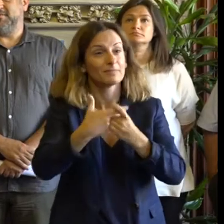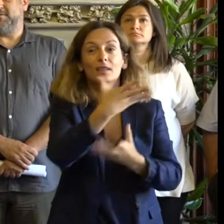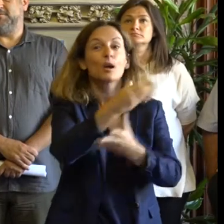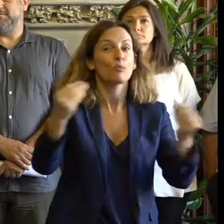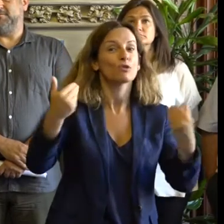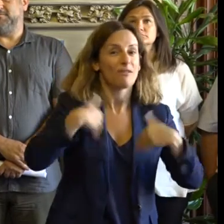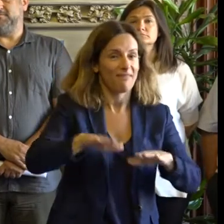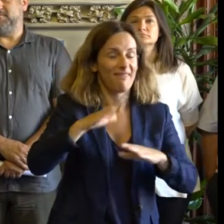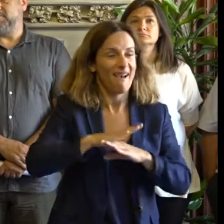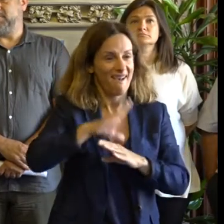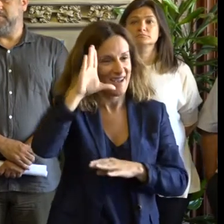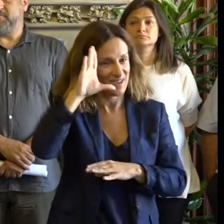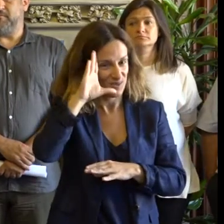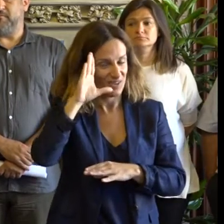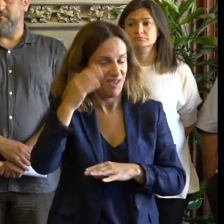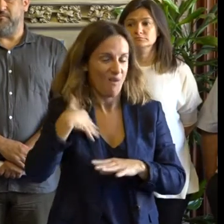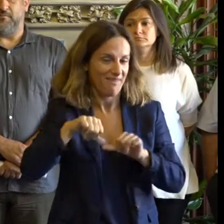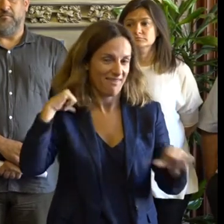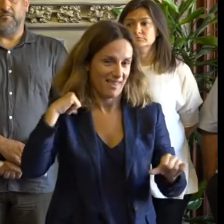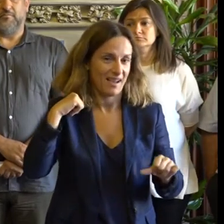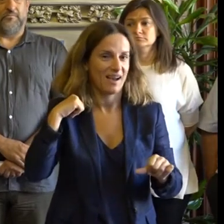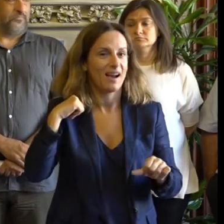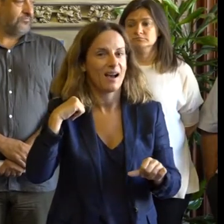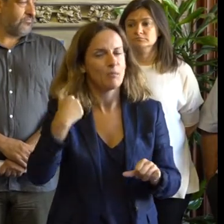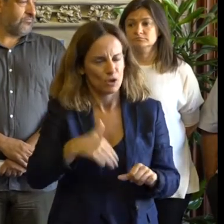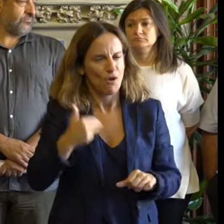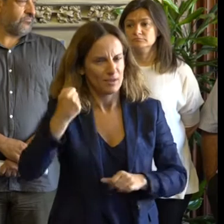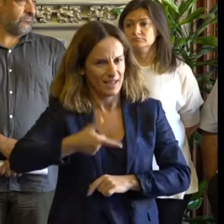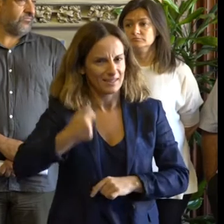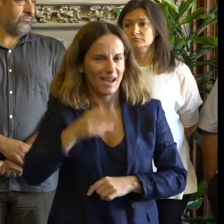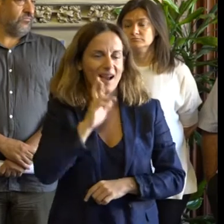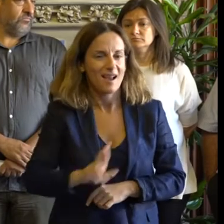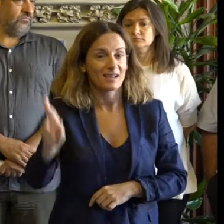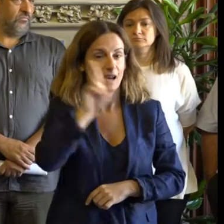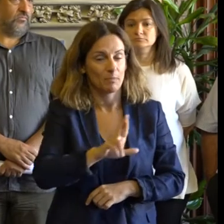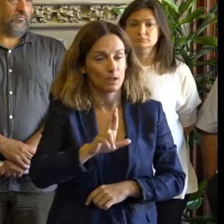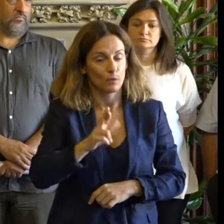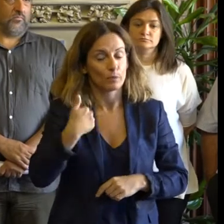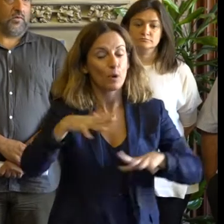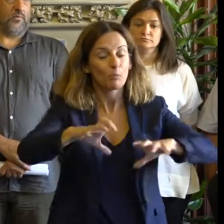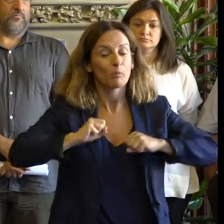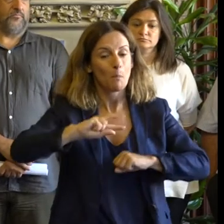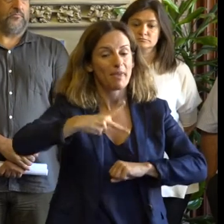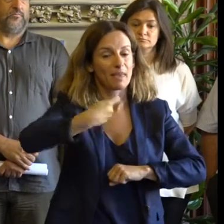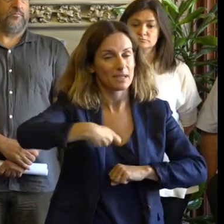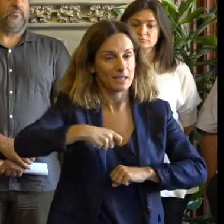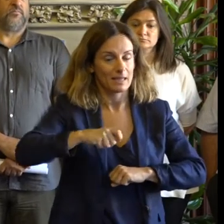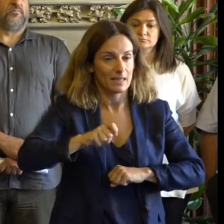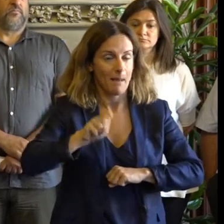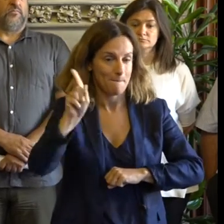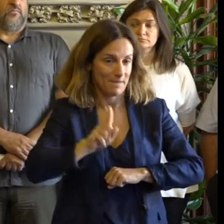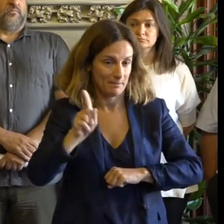en veu alta aquest any que duc al front de la vicepresidència primera del Departament de Cultura, Patrimoni i Esports del Consell de